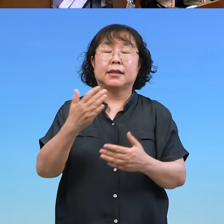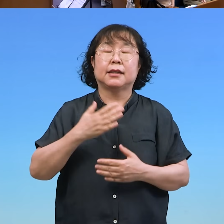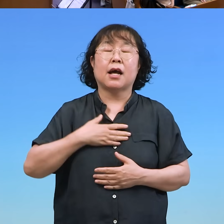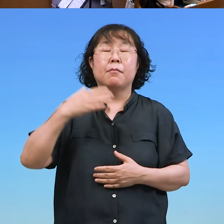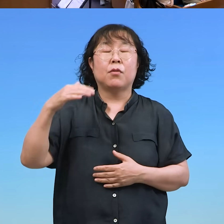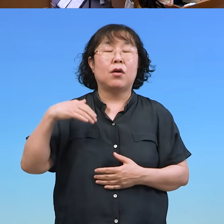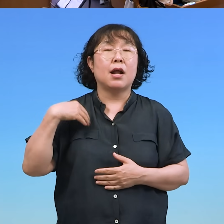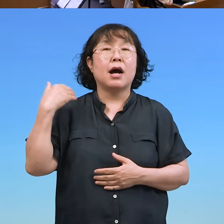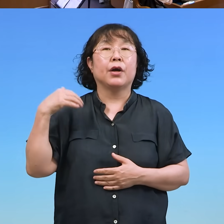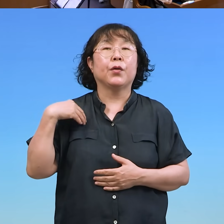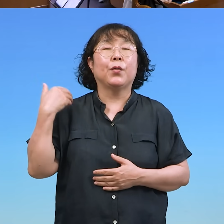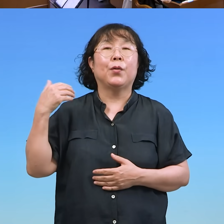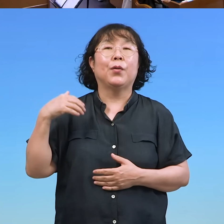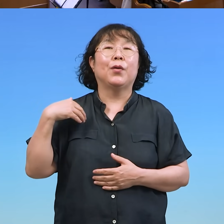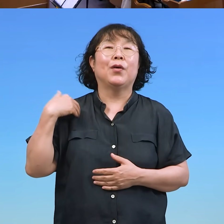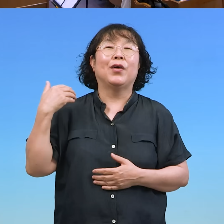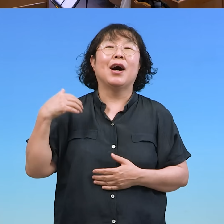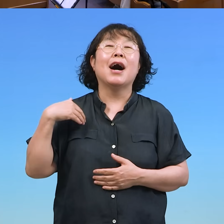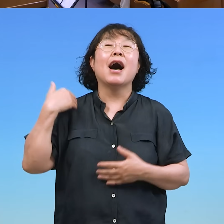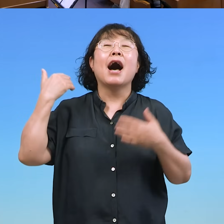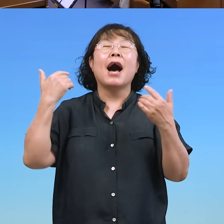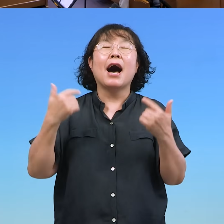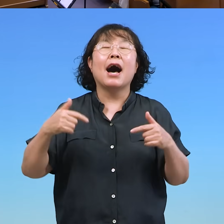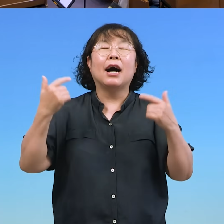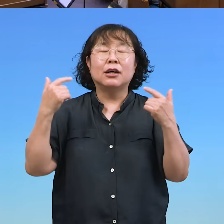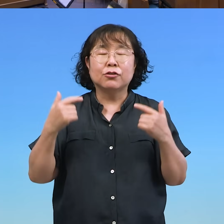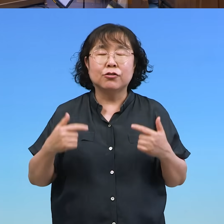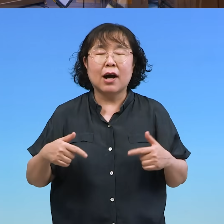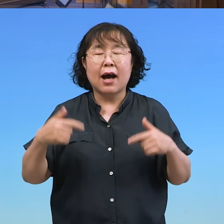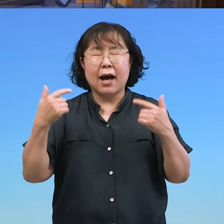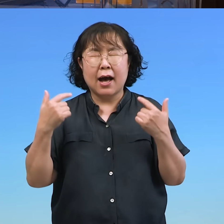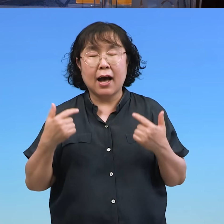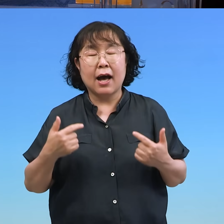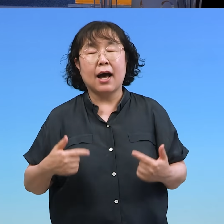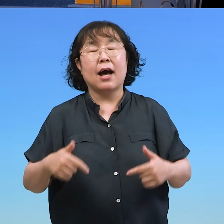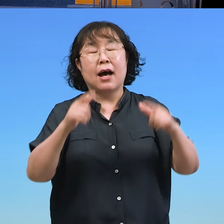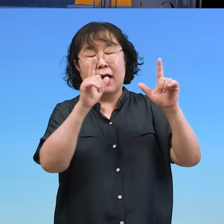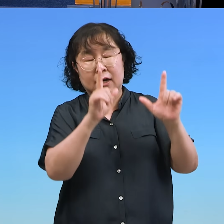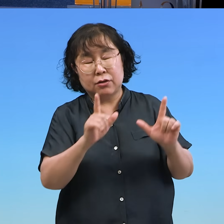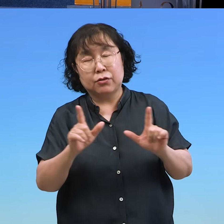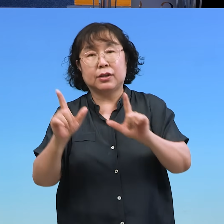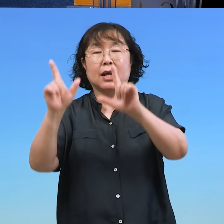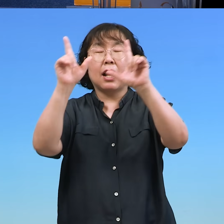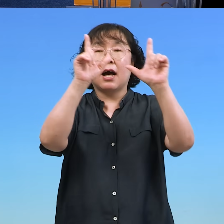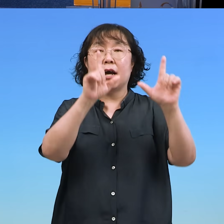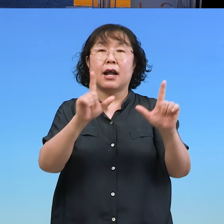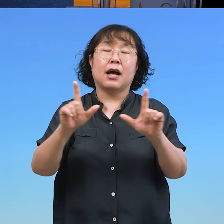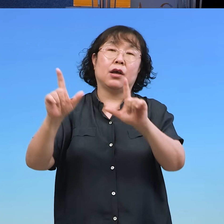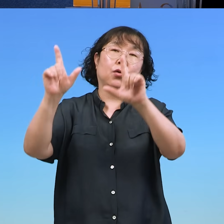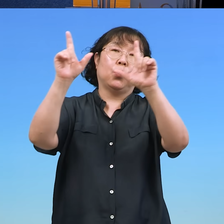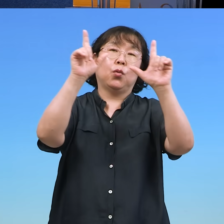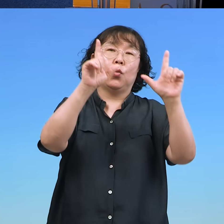내일 일은 난 몰라요. 하루하루 살아요.